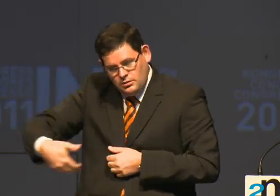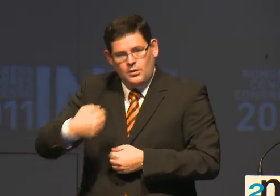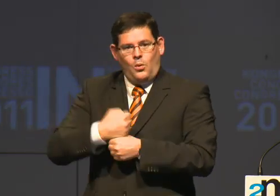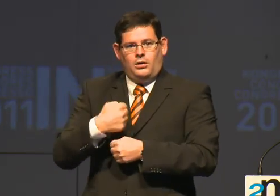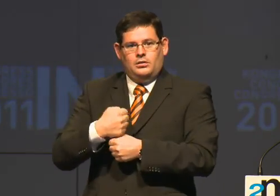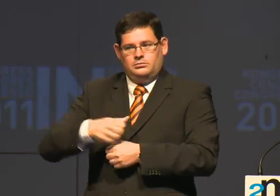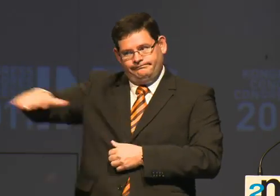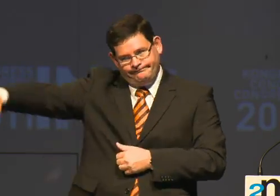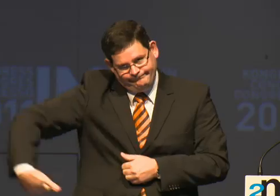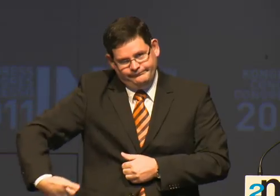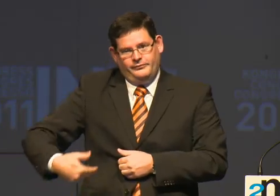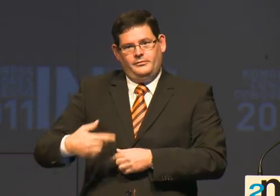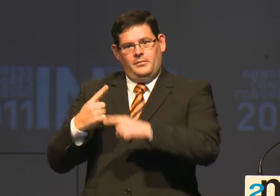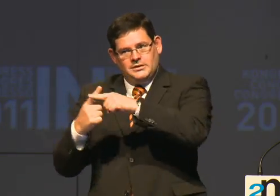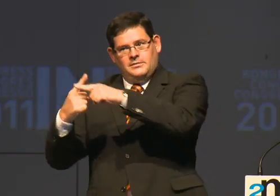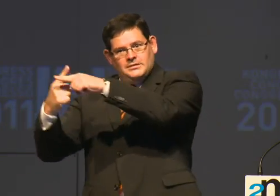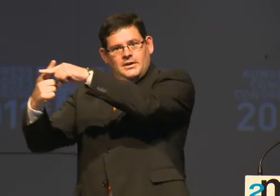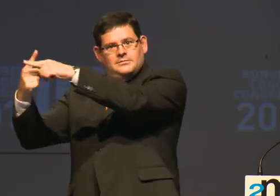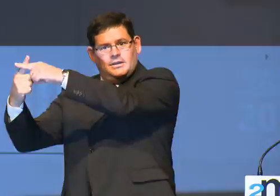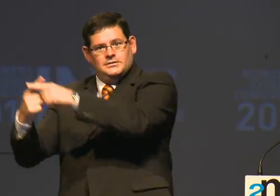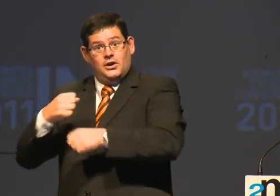il faut chaque année